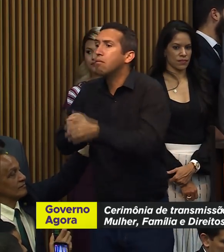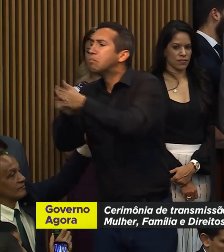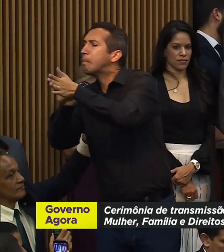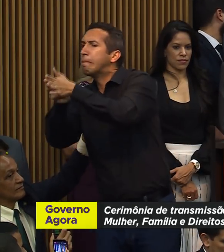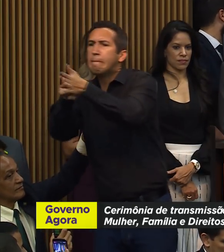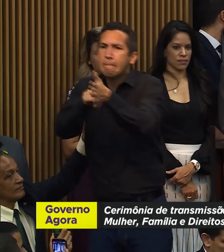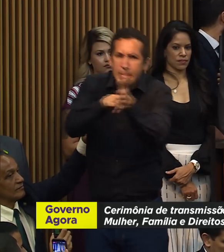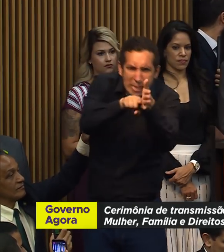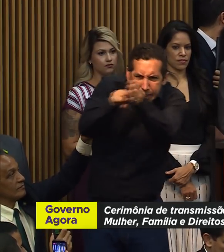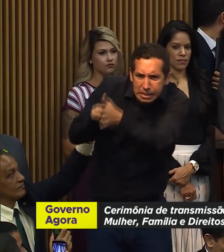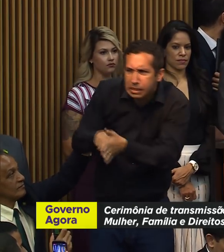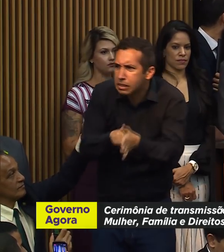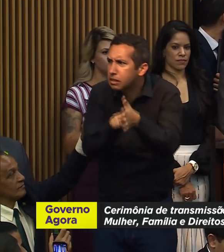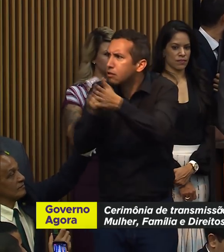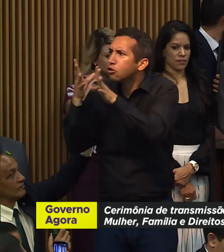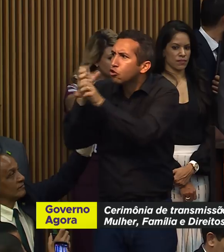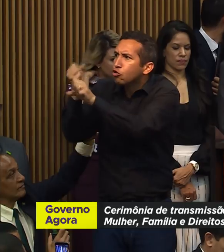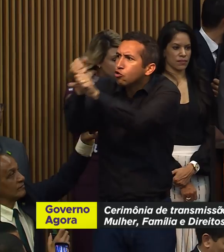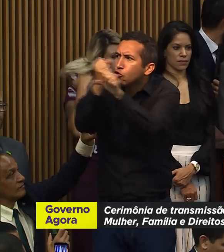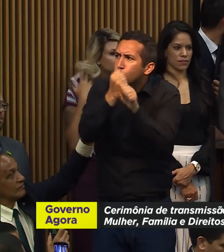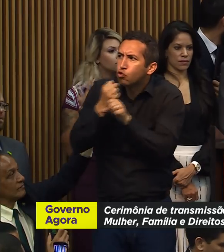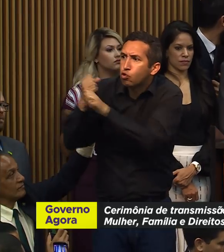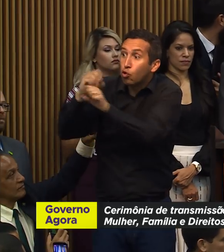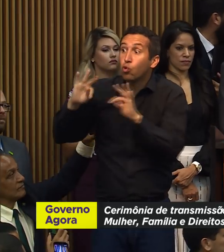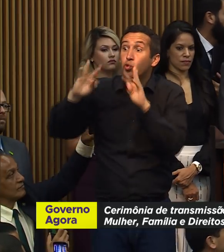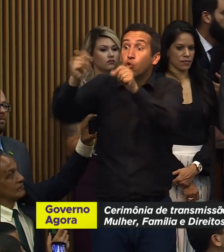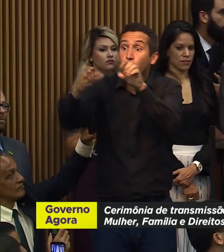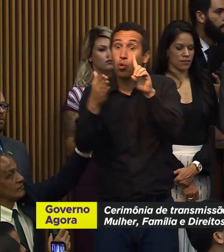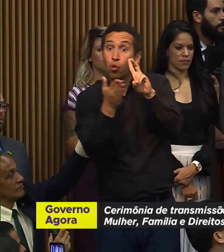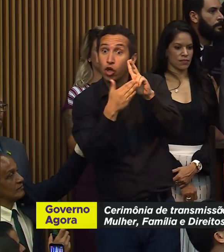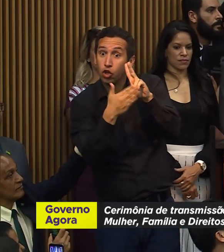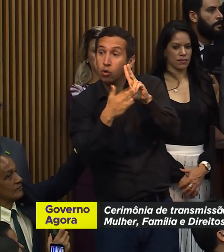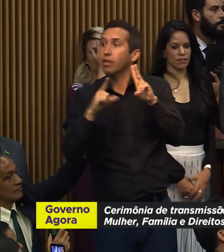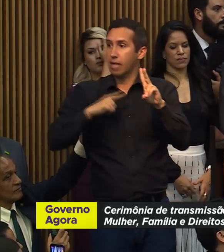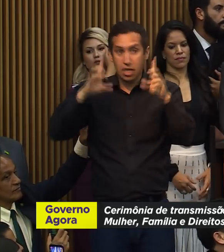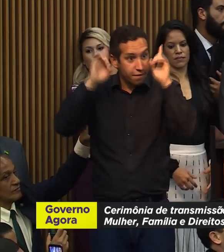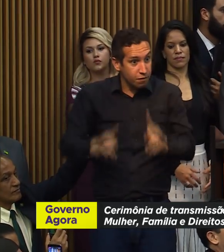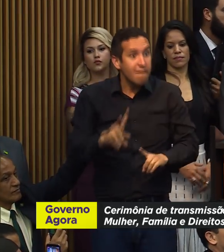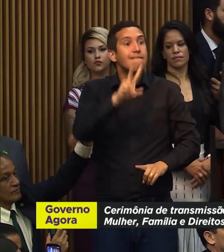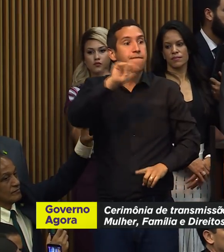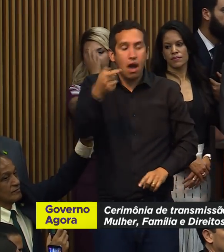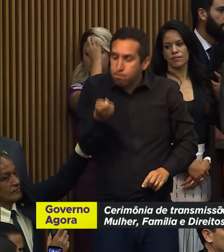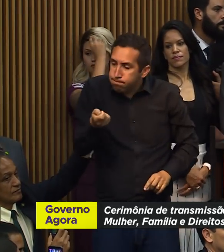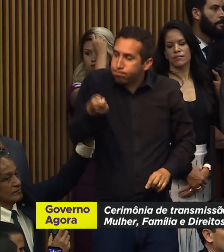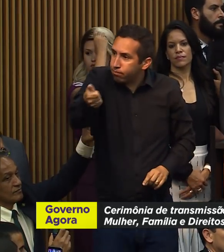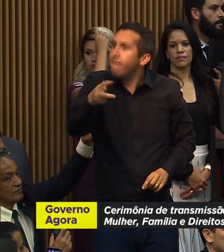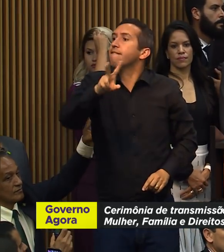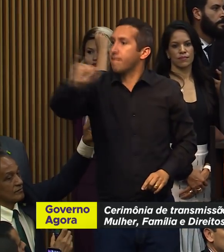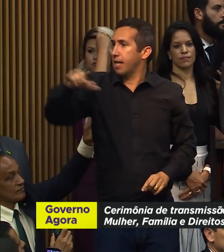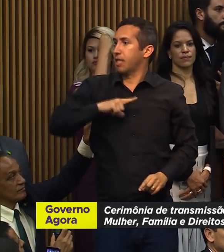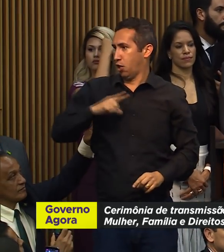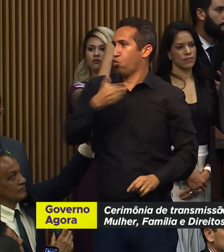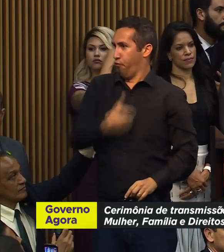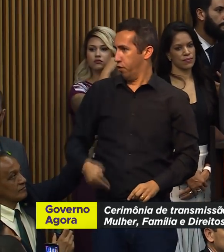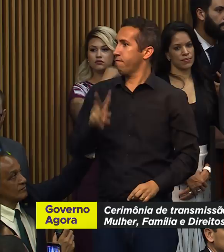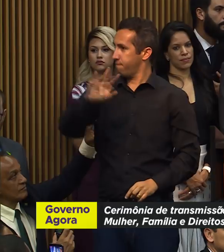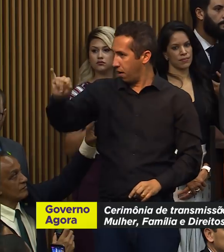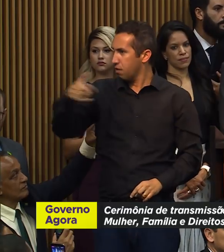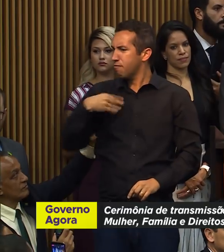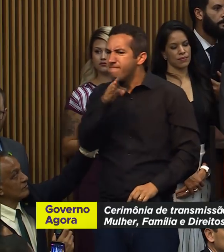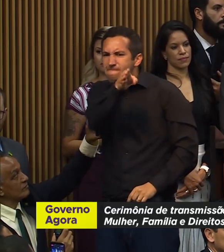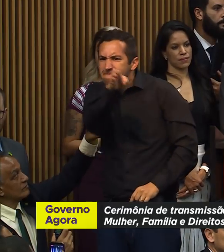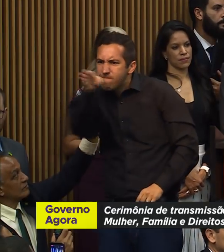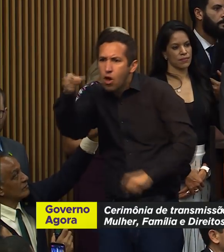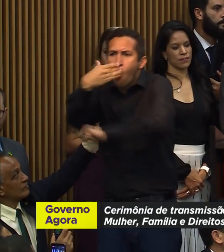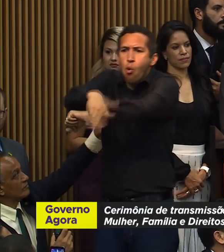aldeias que nos forem abertas. Todos os índios com deficiência terão acesso ao benefício. A secretaria estará indo às